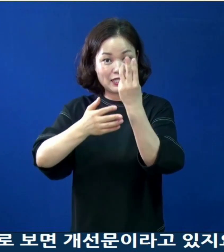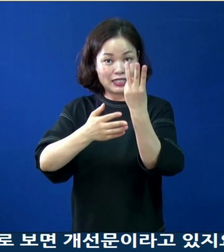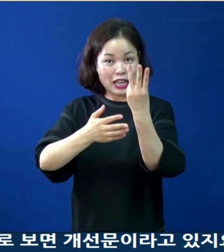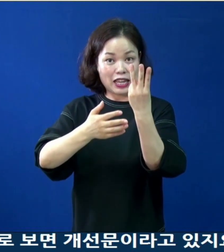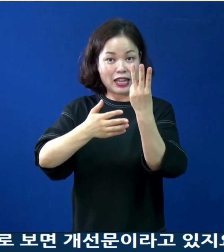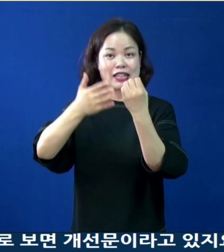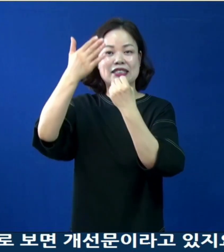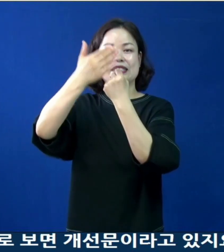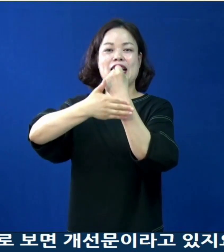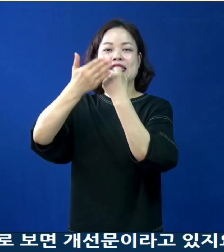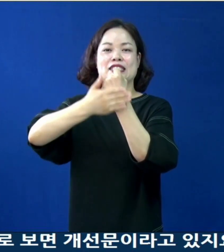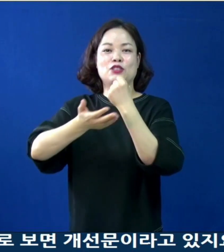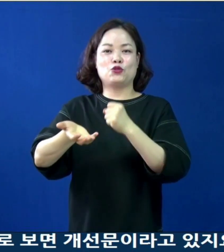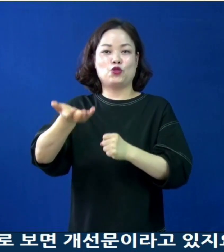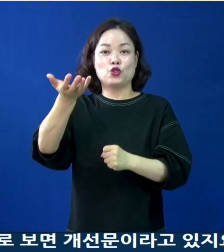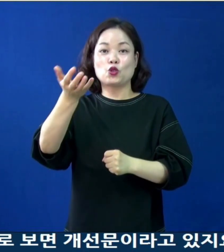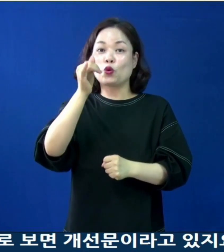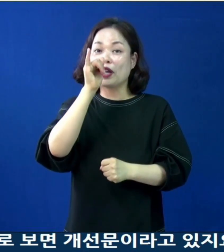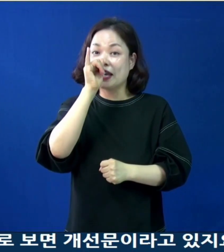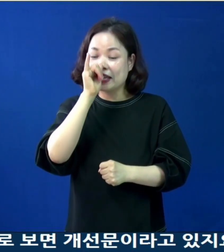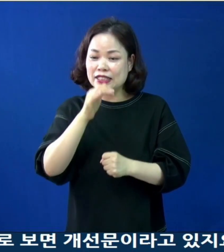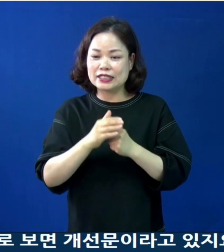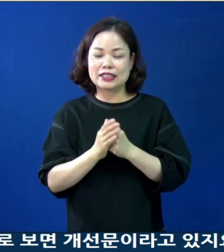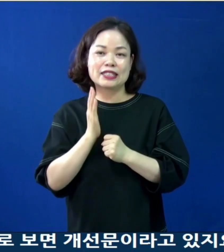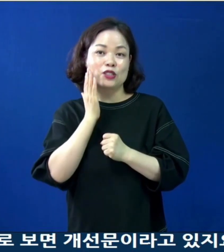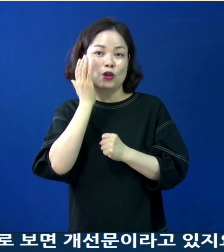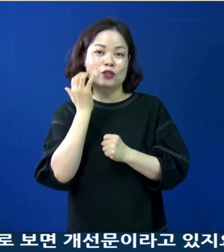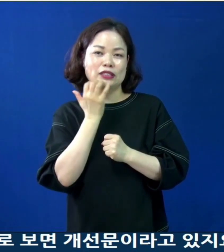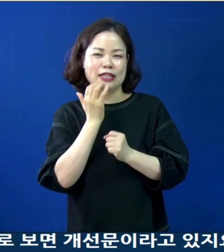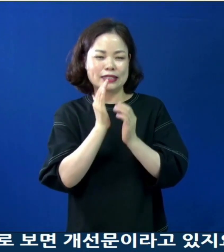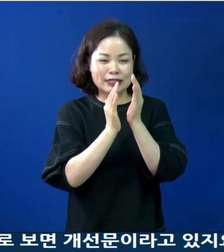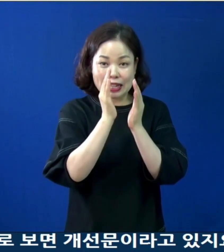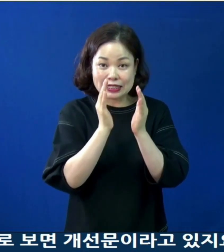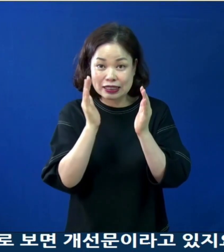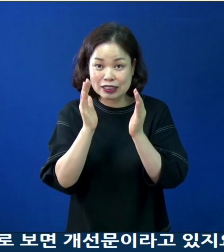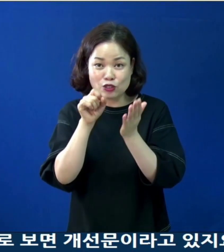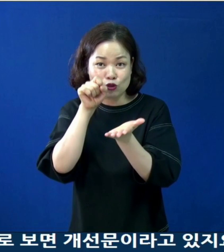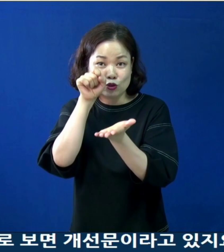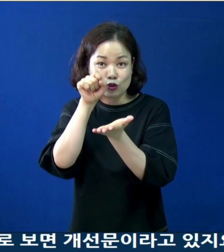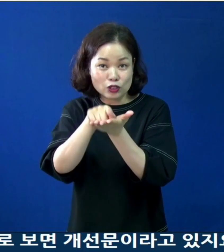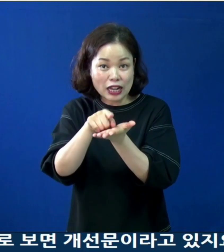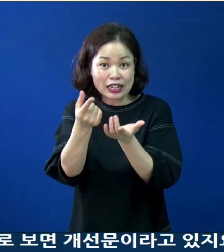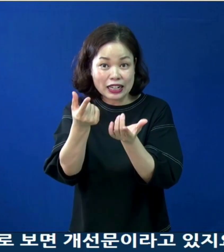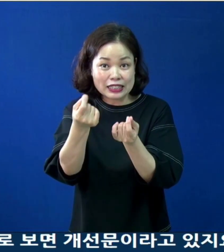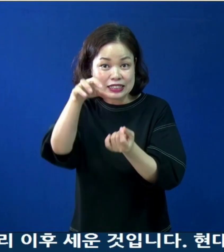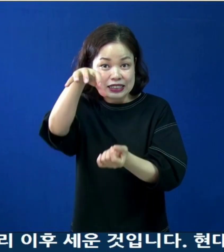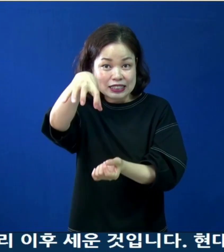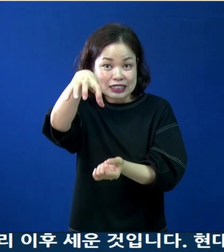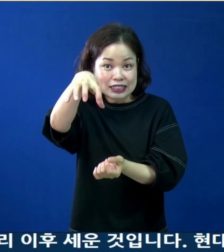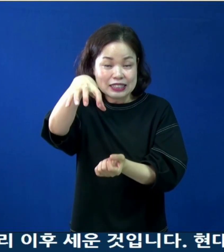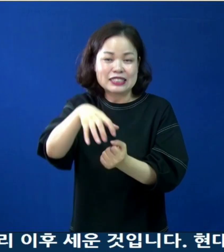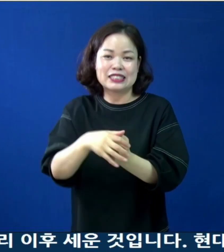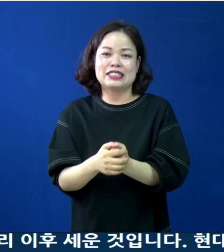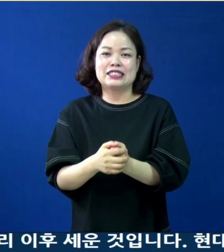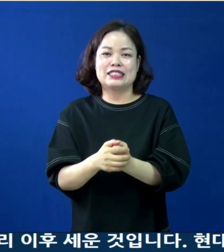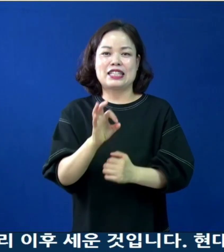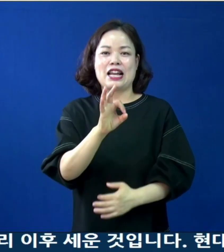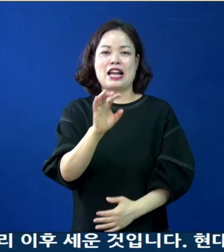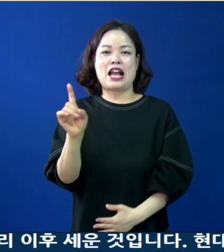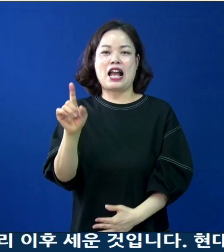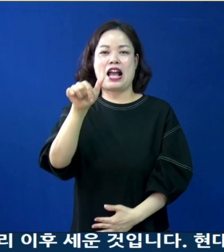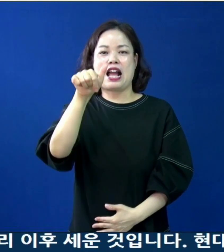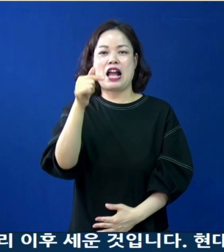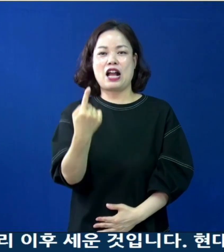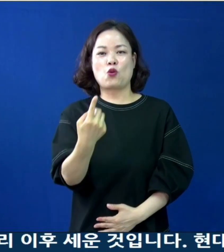보신 사진이 저 위쪽에 있는 그 퍼런 약간 잔디 축구장 같은 그런 위치에 이런 그 아고라가